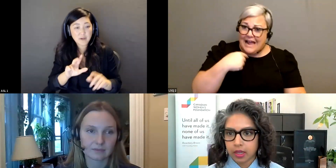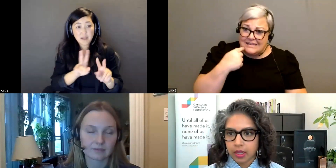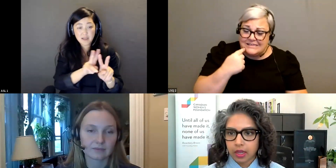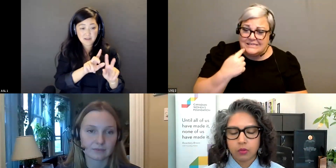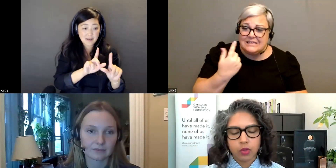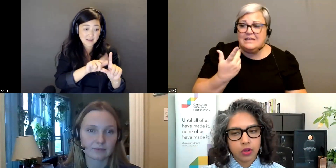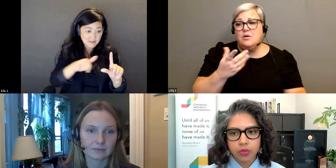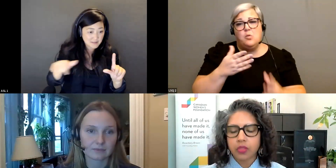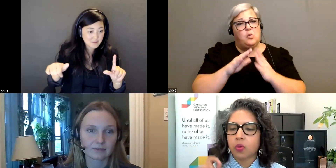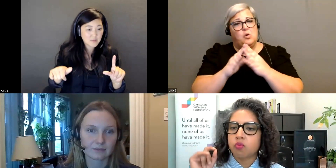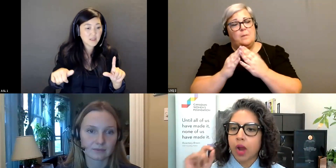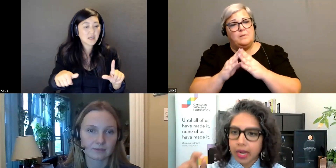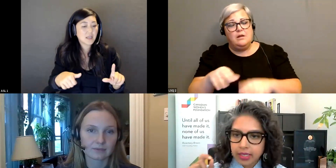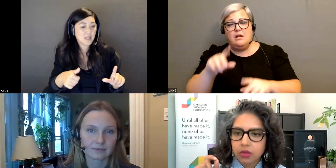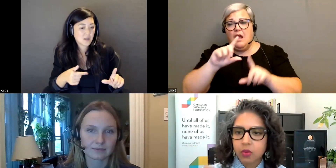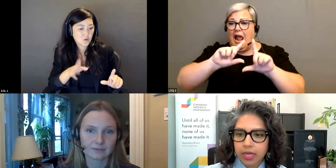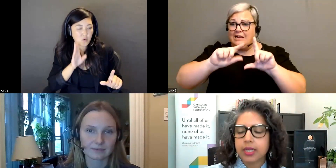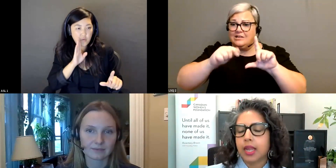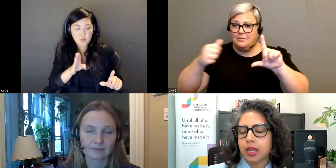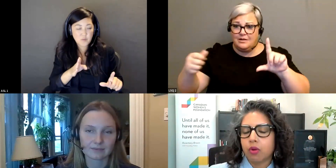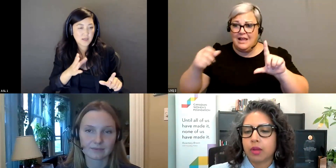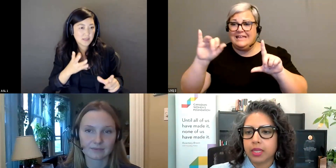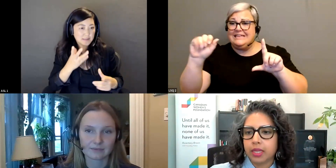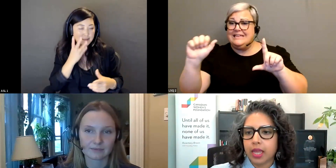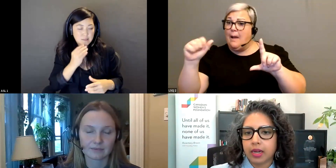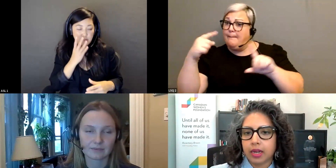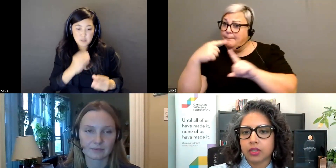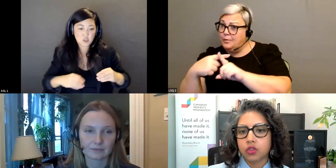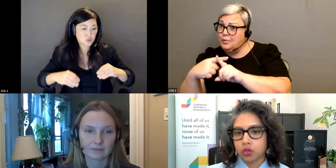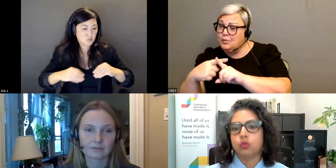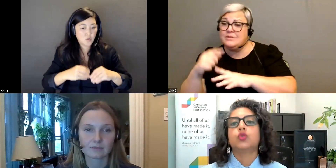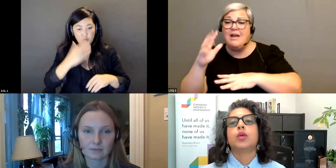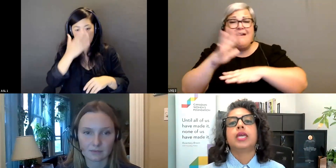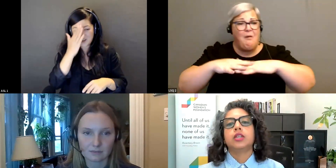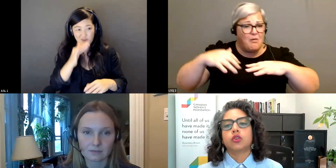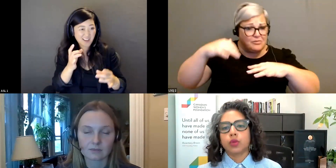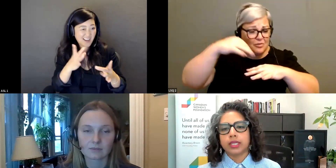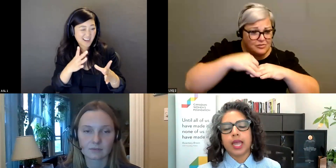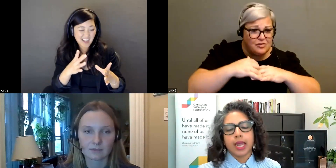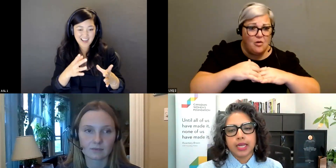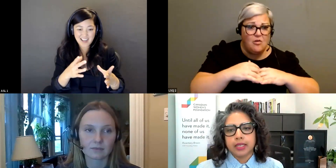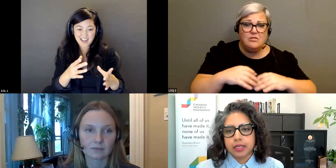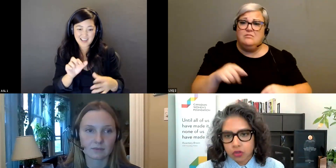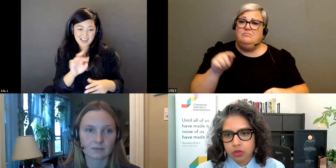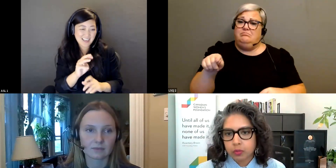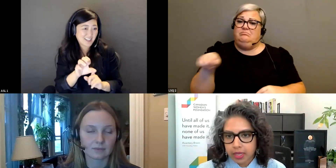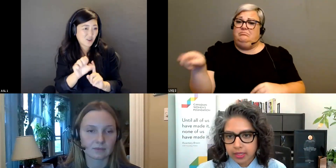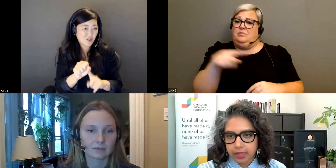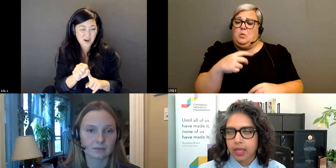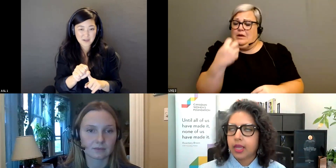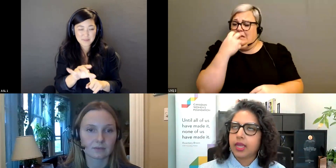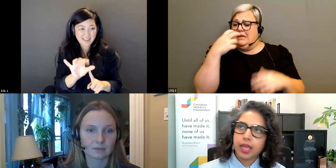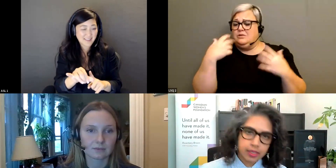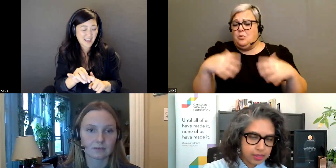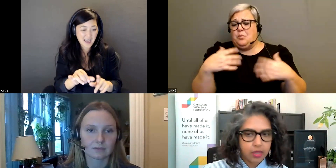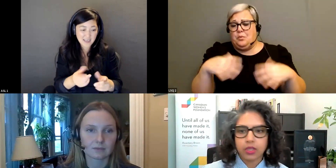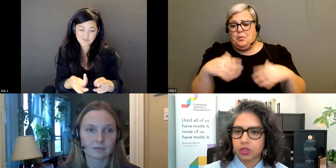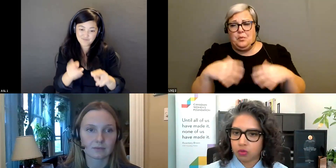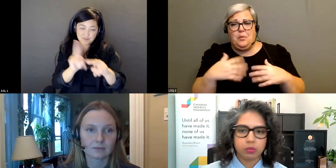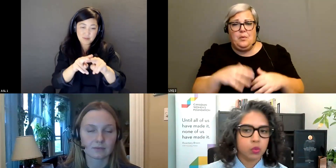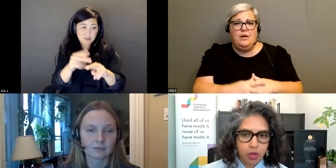des communautés de SLGBTQIA+, et les femmes autochtones font face à davantage de risques. Nous savons